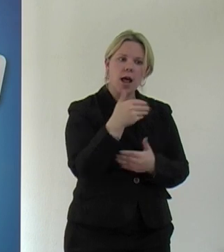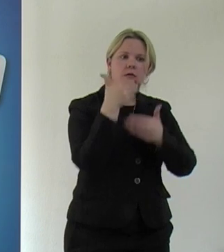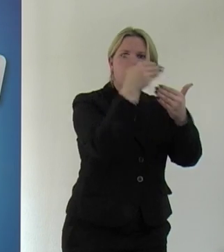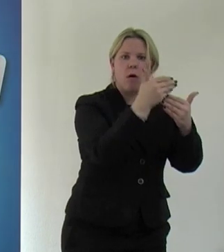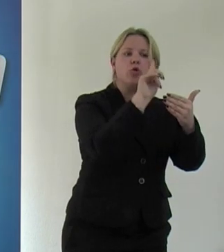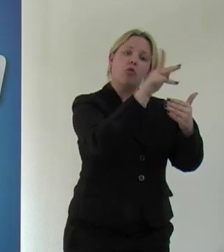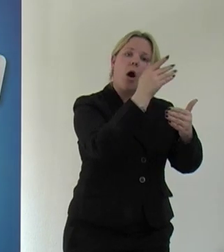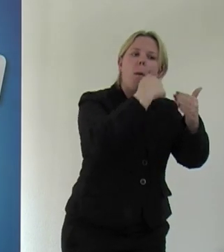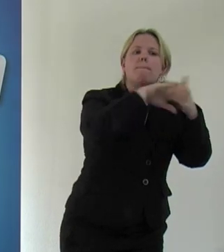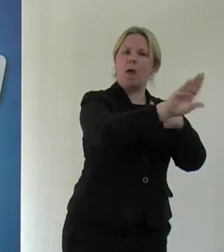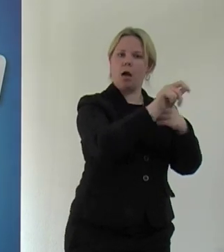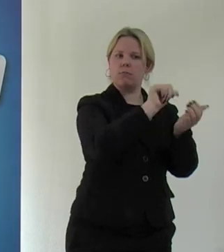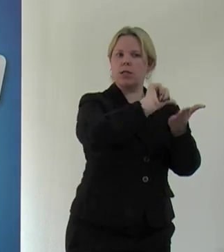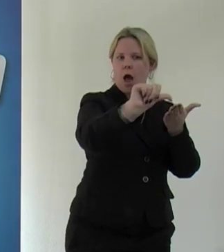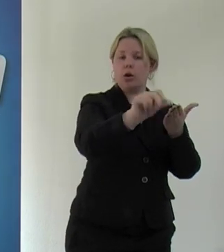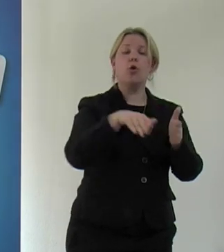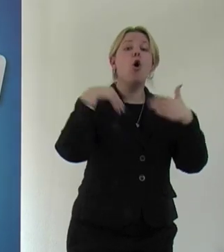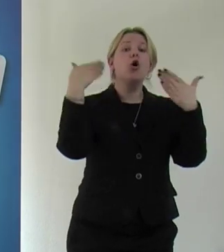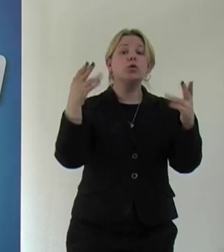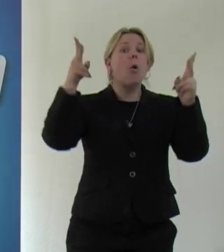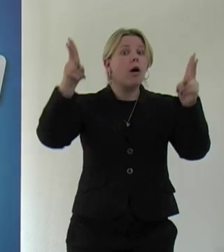gerecht. Und das soll auch so bleiben.